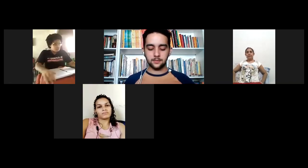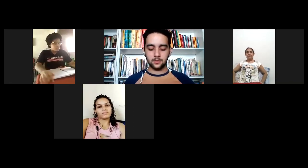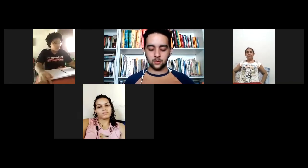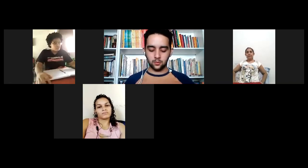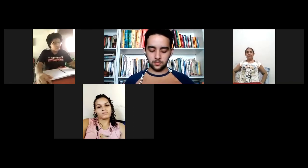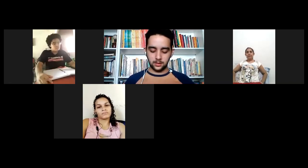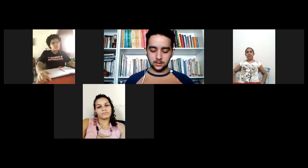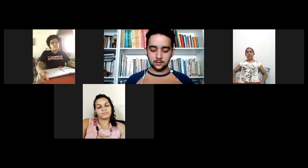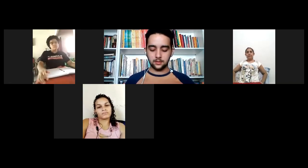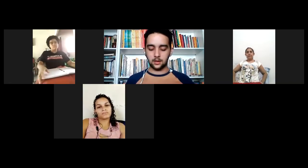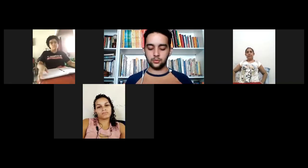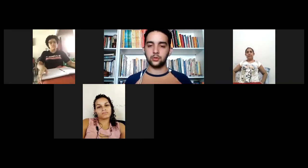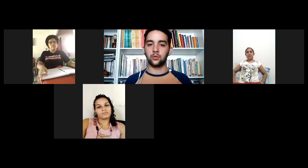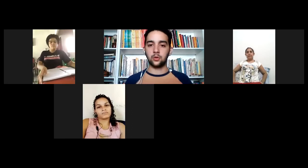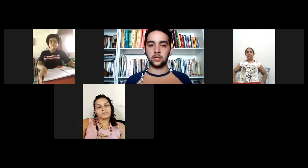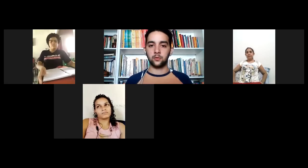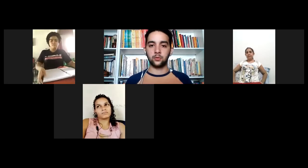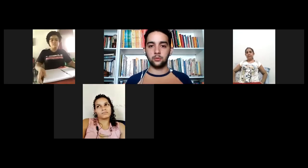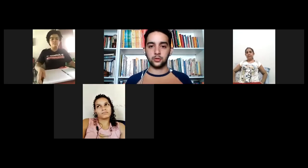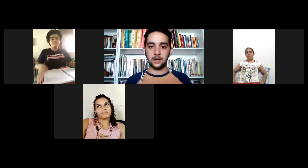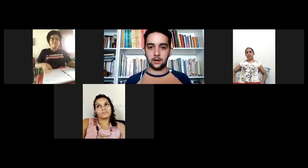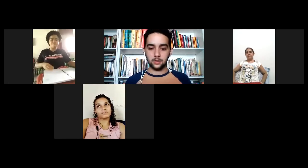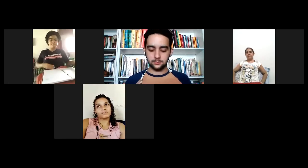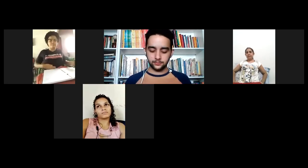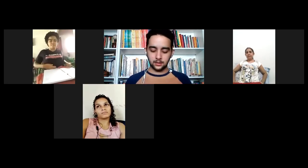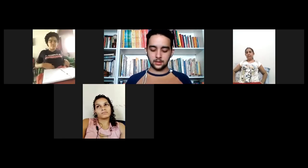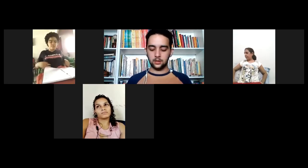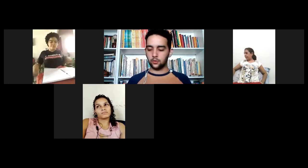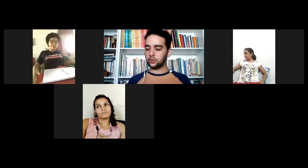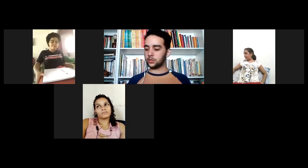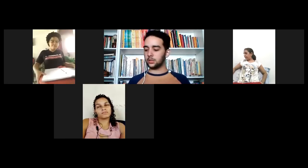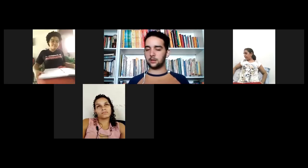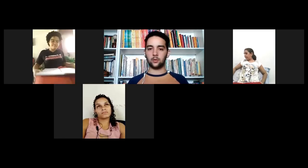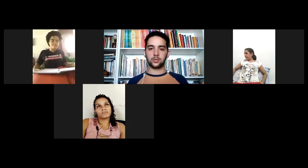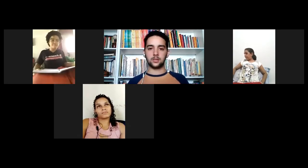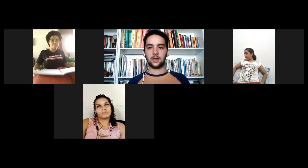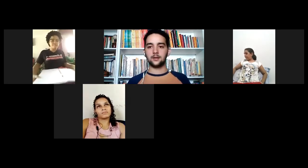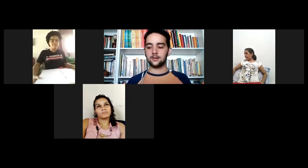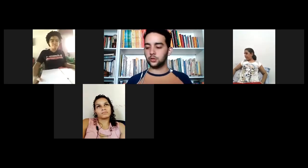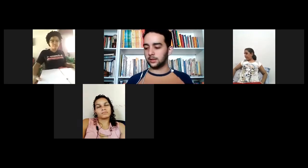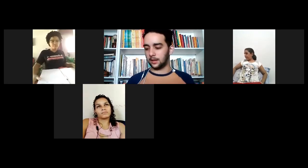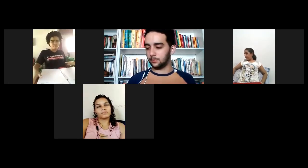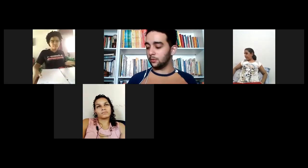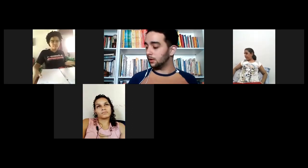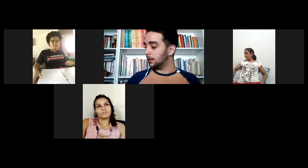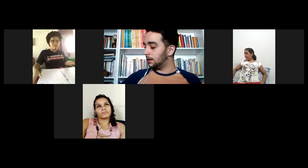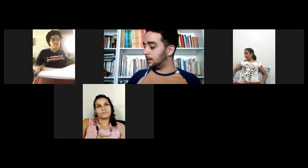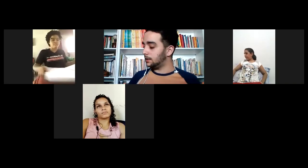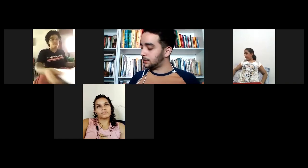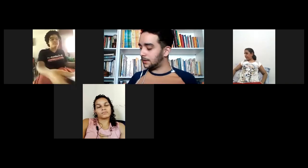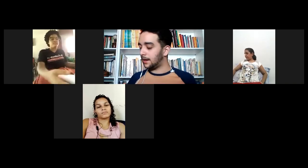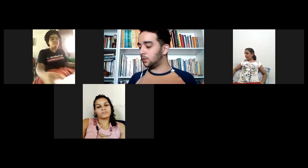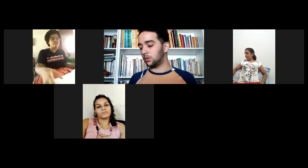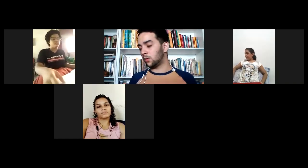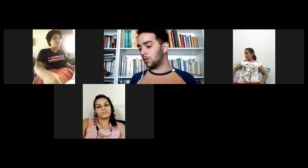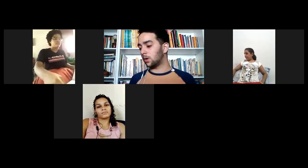animais, comida, que é que foi o da última aula, e hoje os sinais de tempo. E